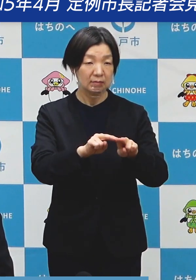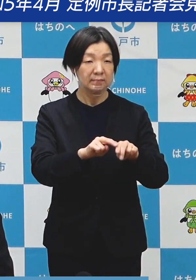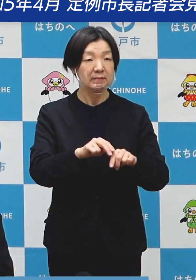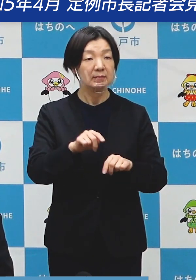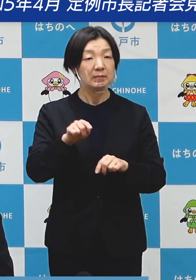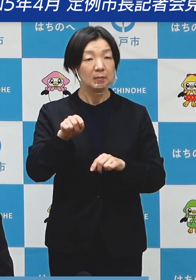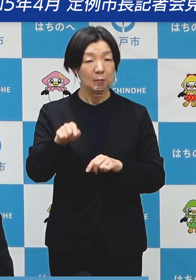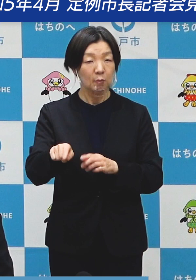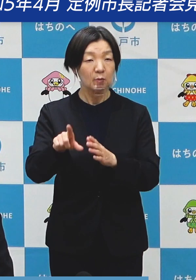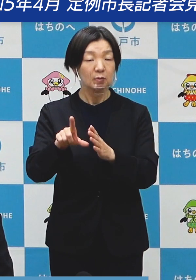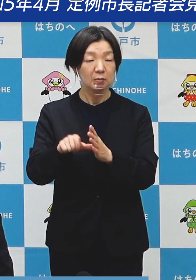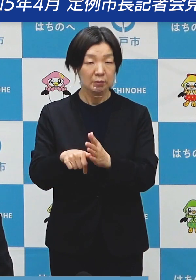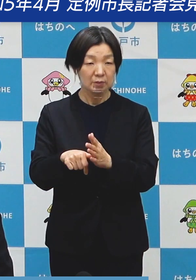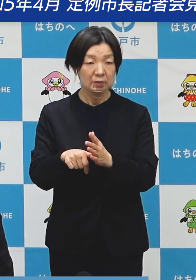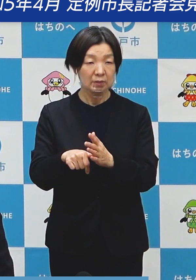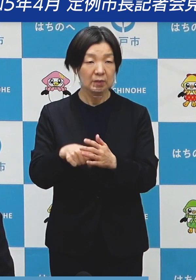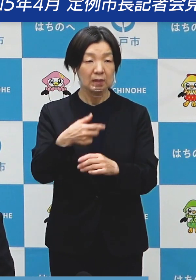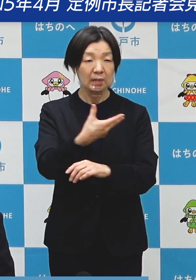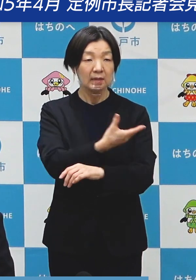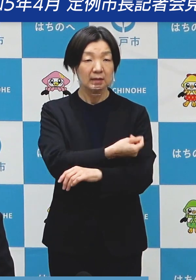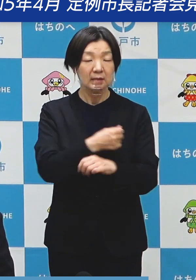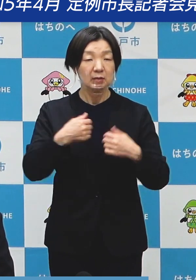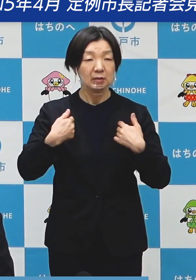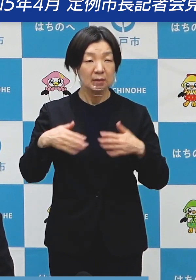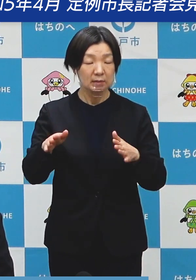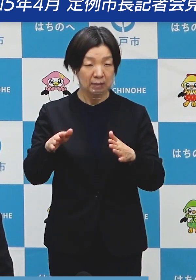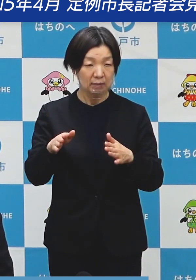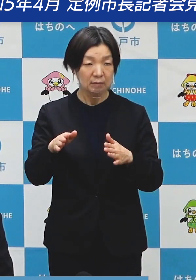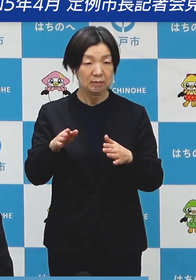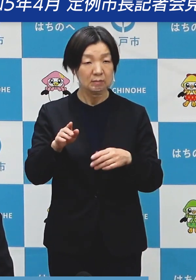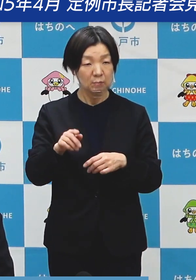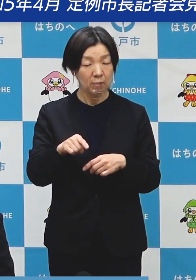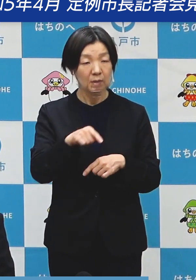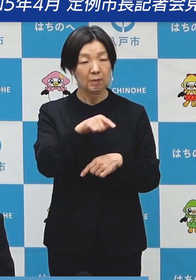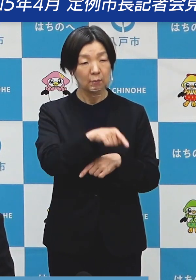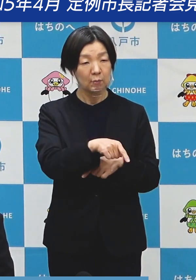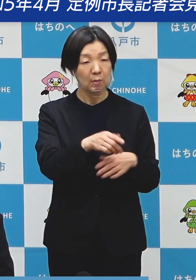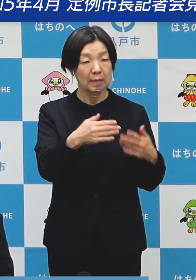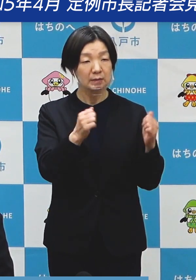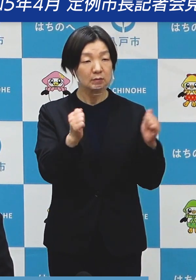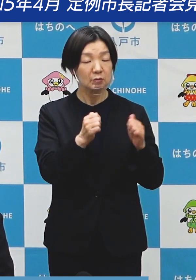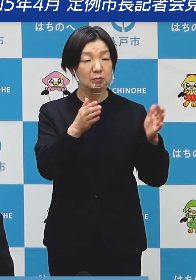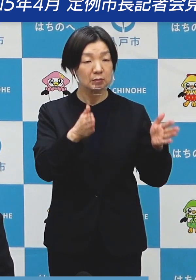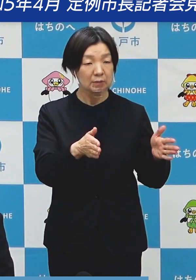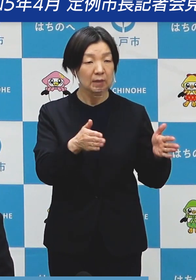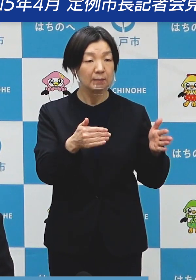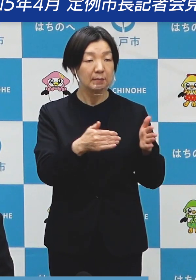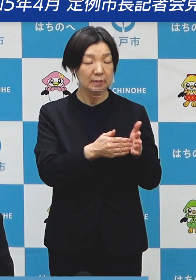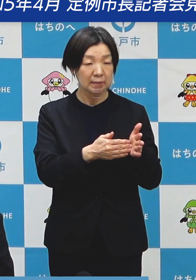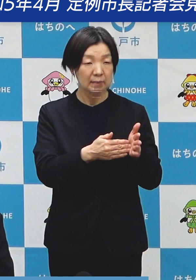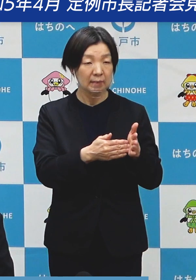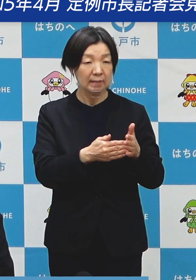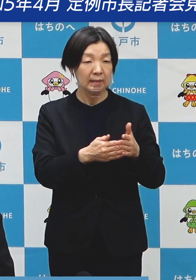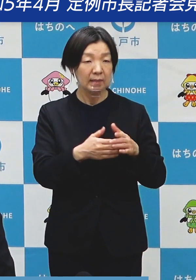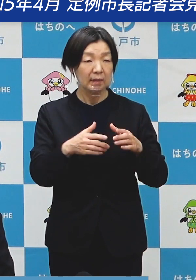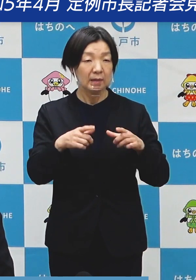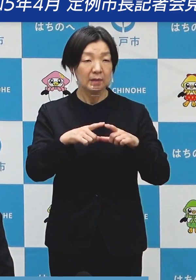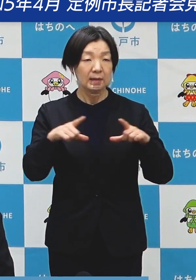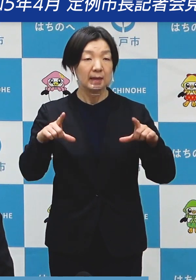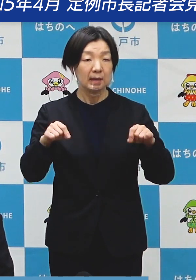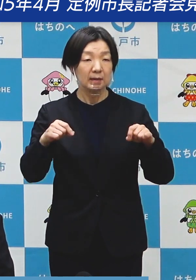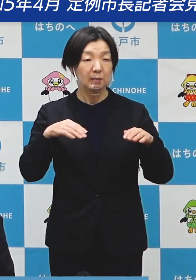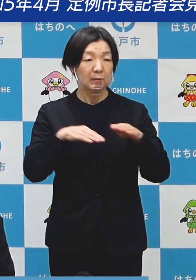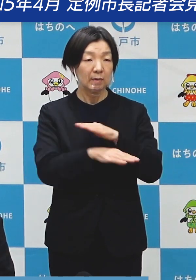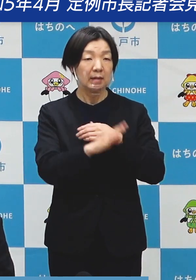春夏に接種対象とならない方は秋冬の期間まで接種券を保管していただくよう